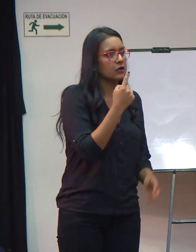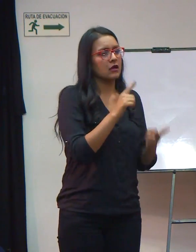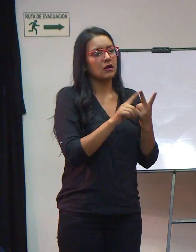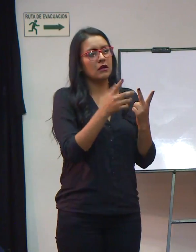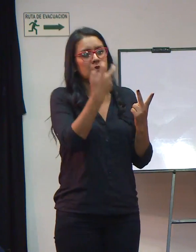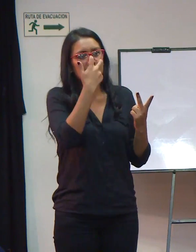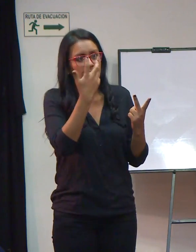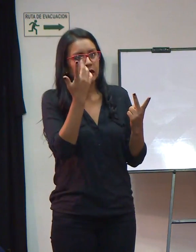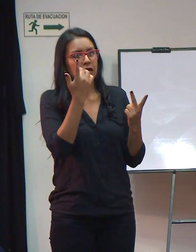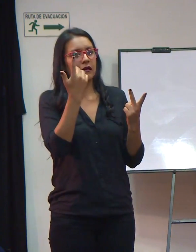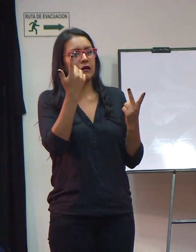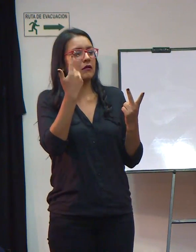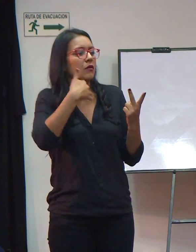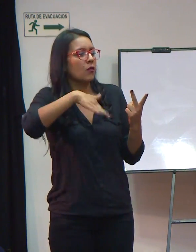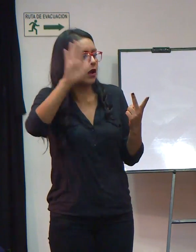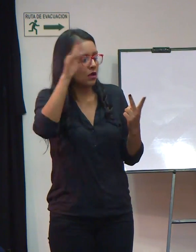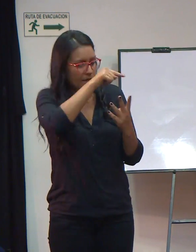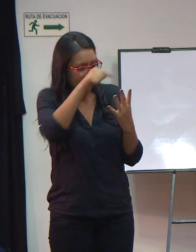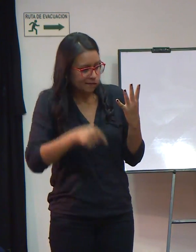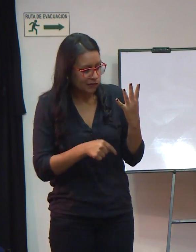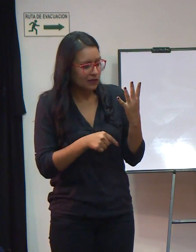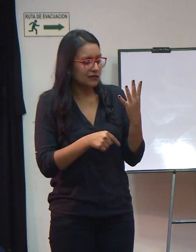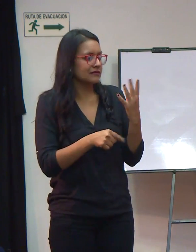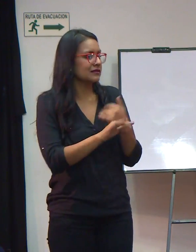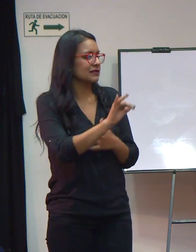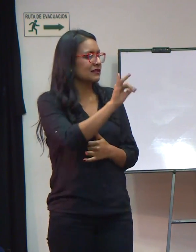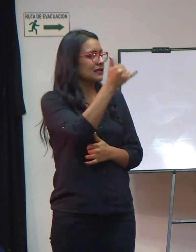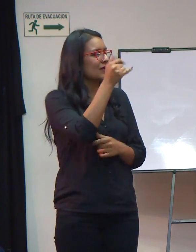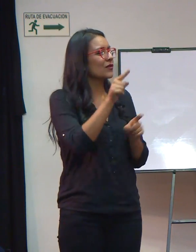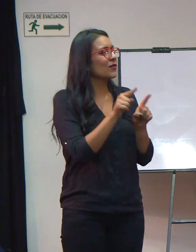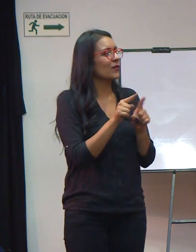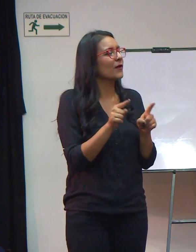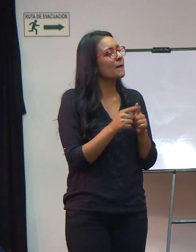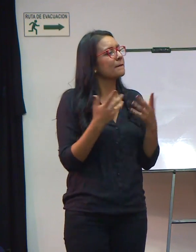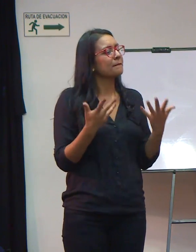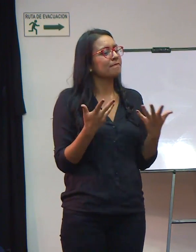ciegas, estamos relegados como a una pequeña